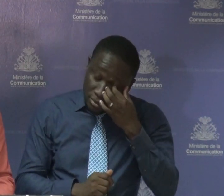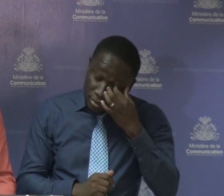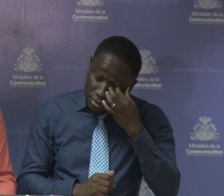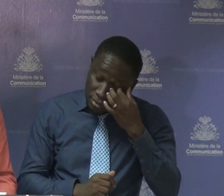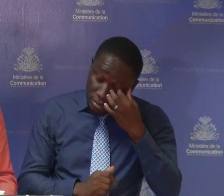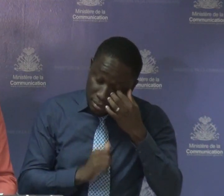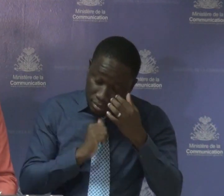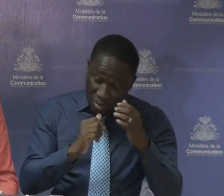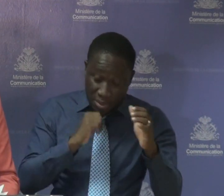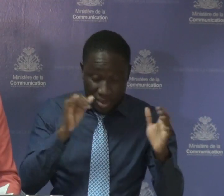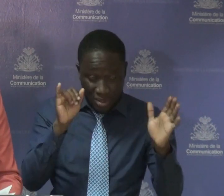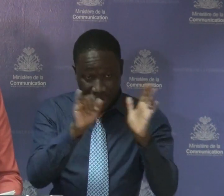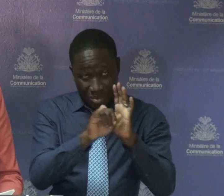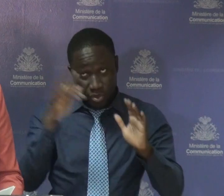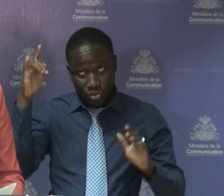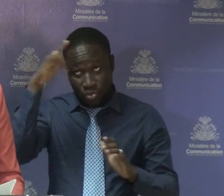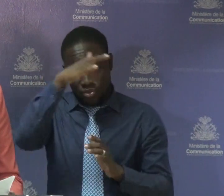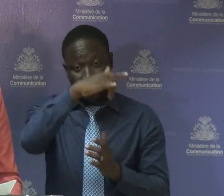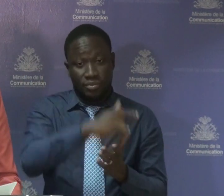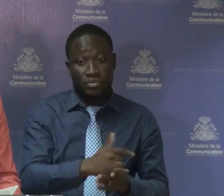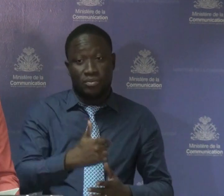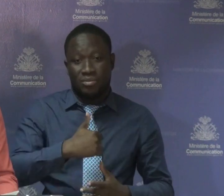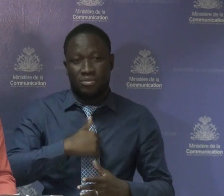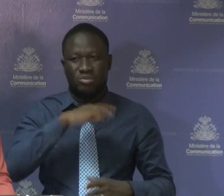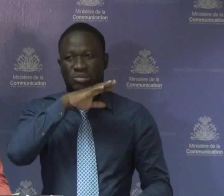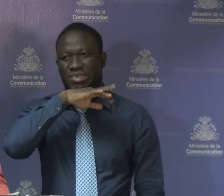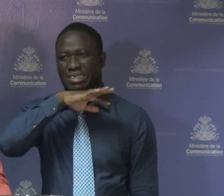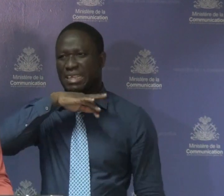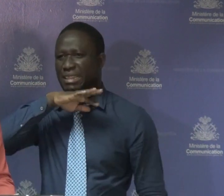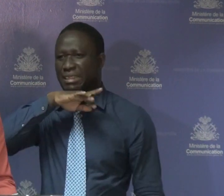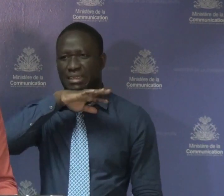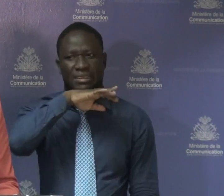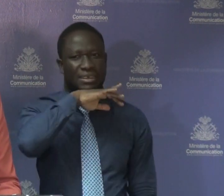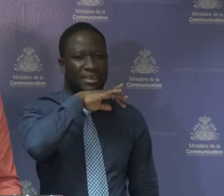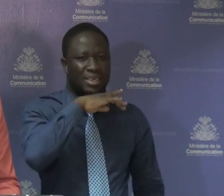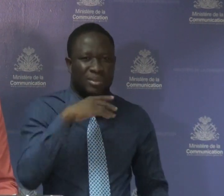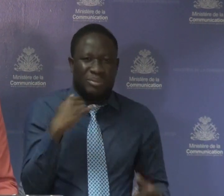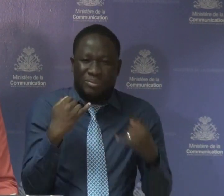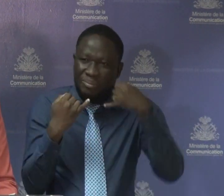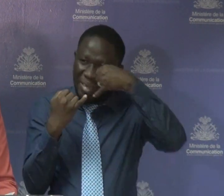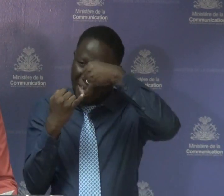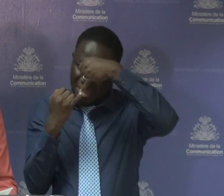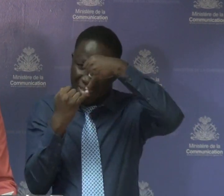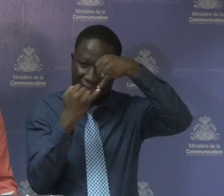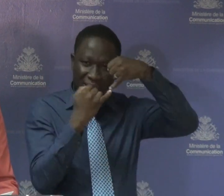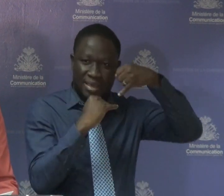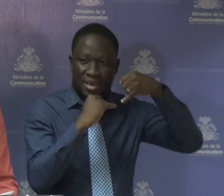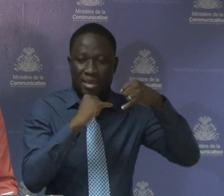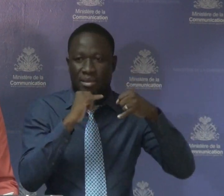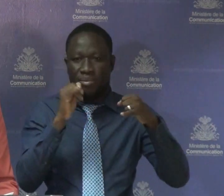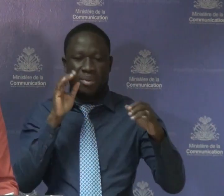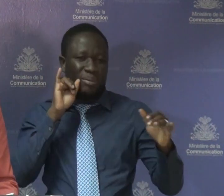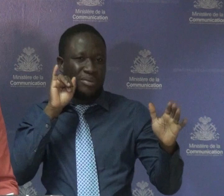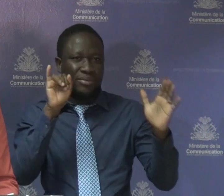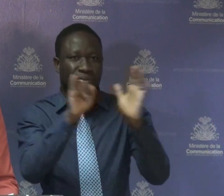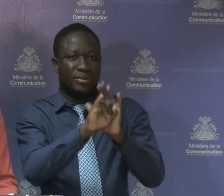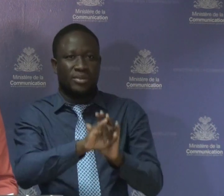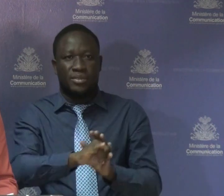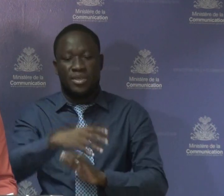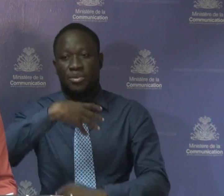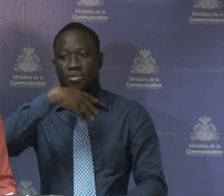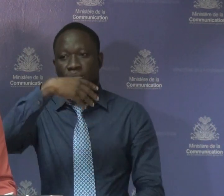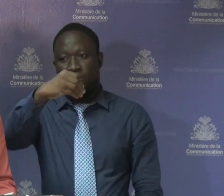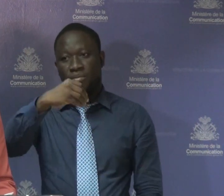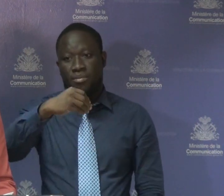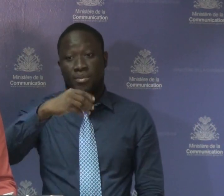Pas prendre portrait touriste. Moi, trop sale. Moi, trop maigre. Pas prendre portrait blanc.